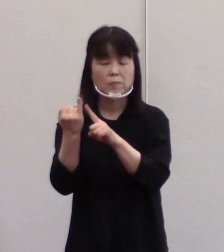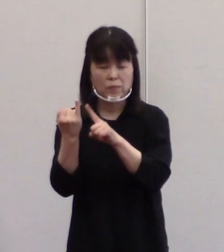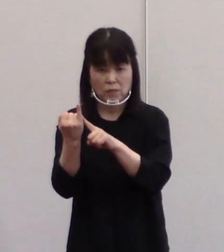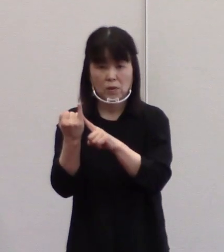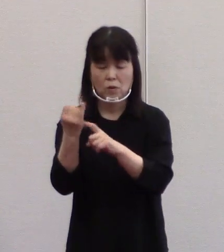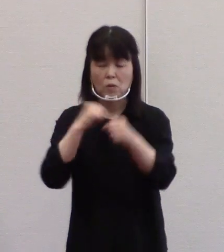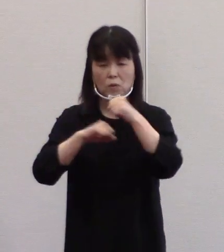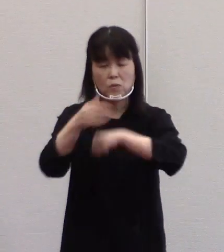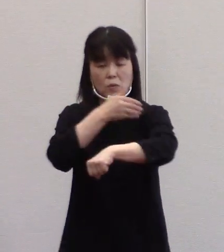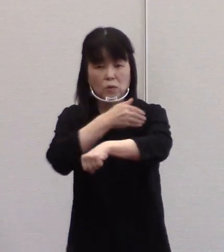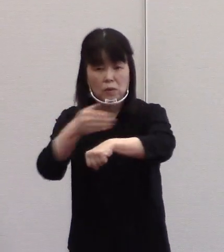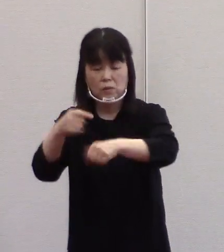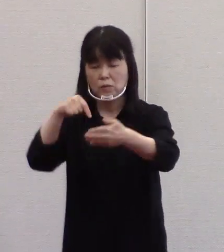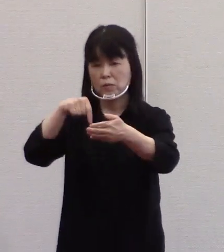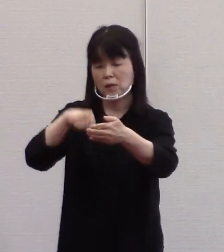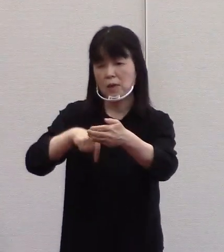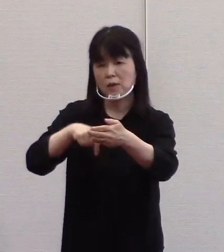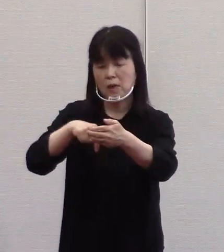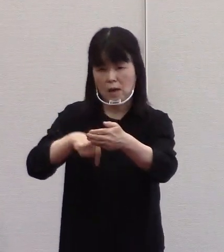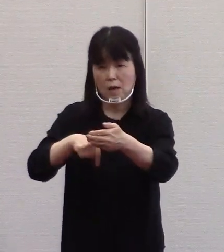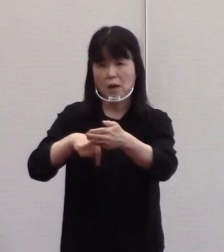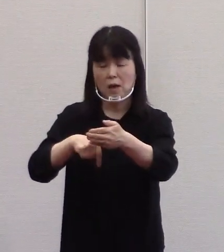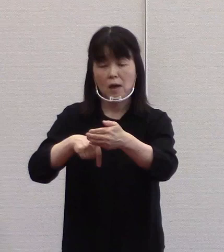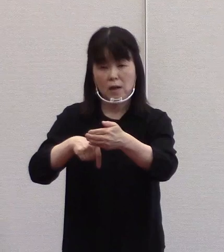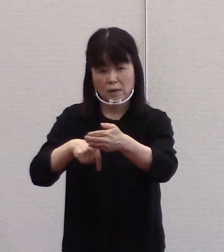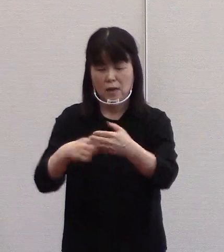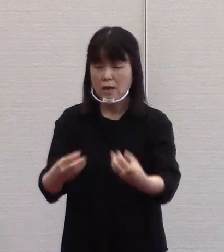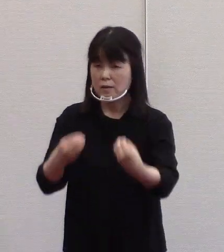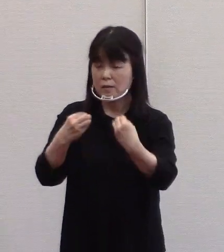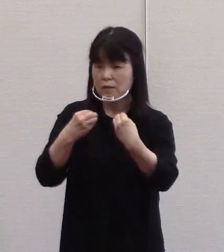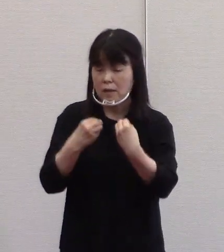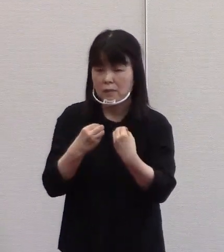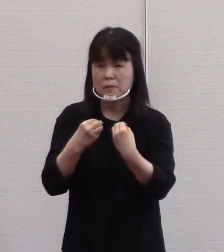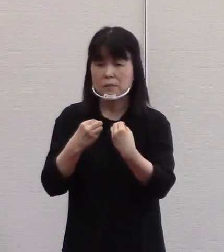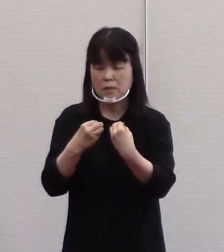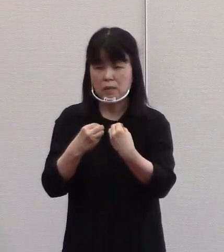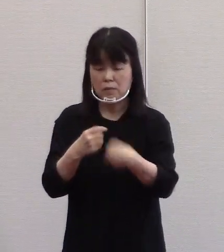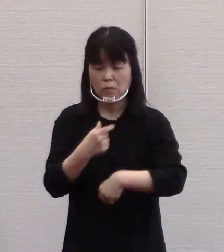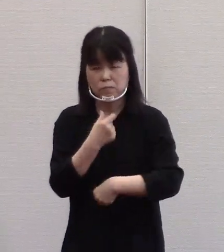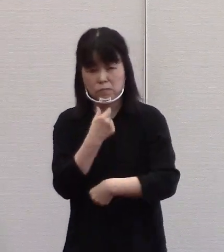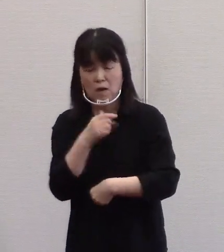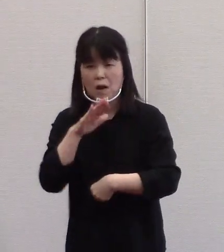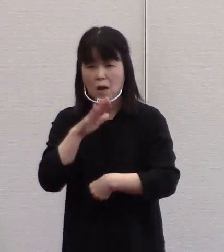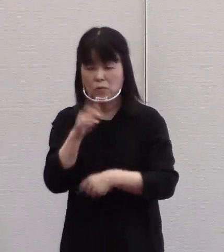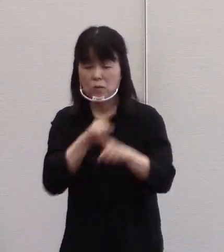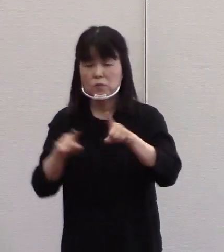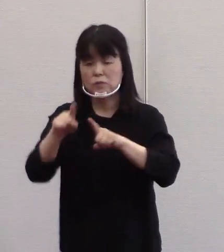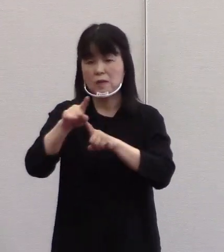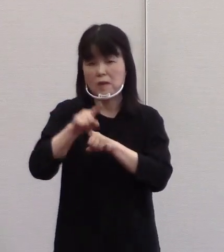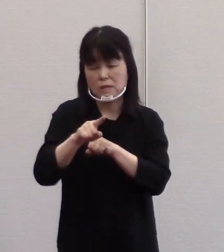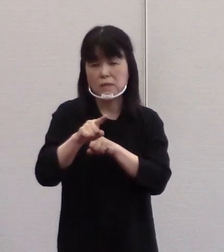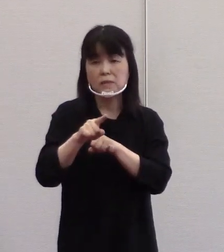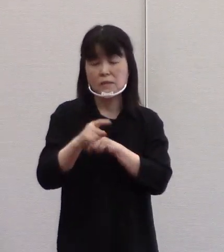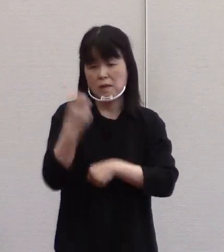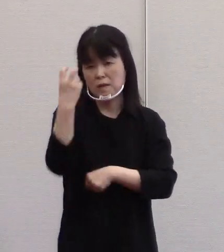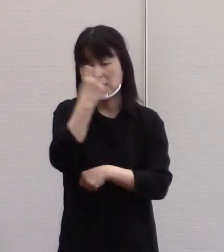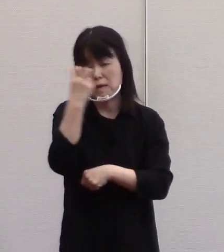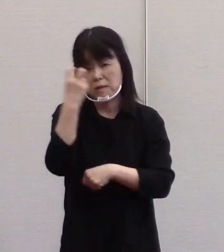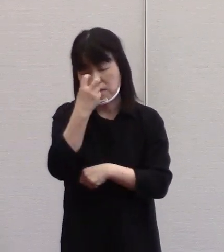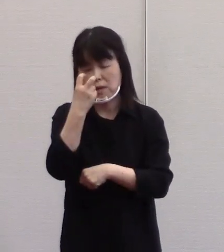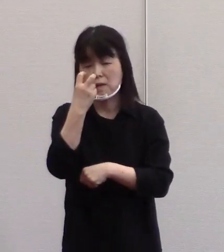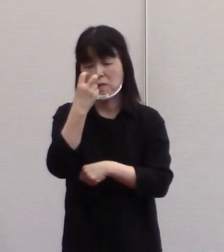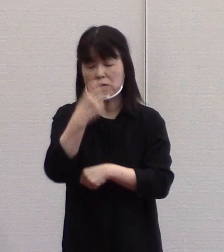動履歴の中で、その可能性の高い人を優先的にですね、受けていただき、また、